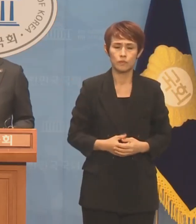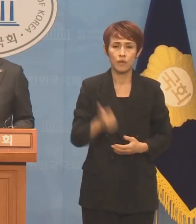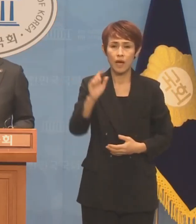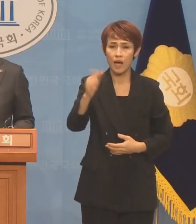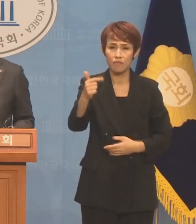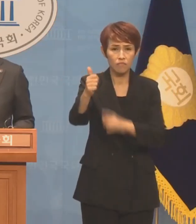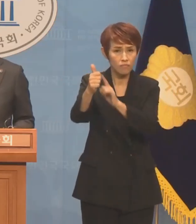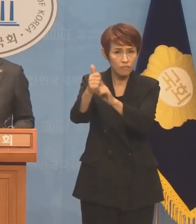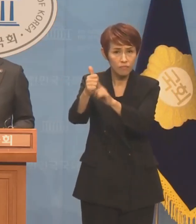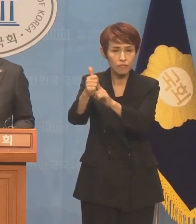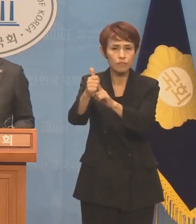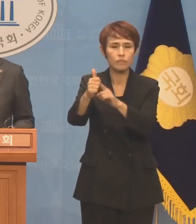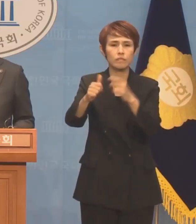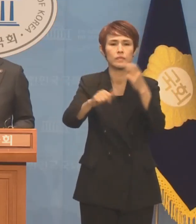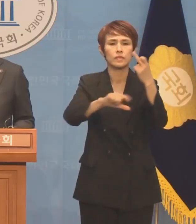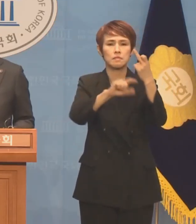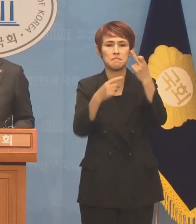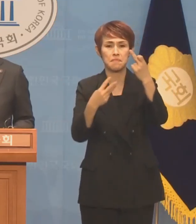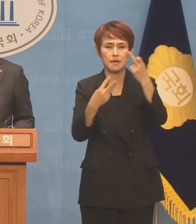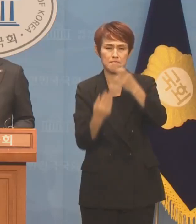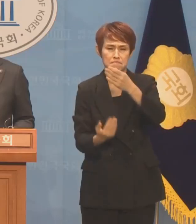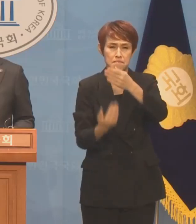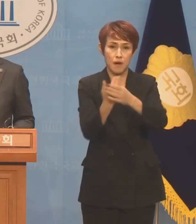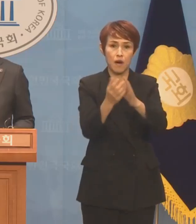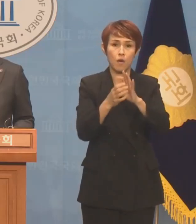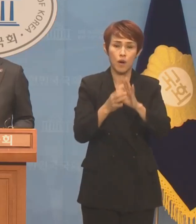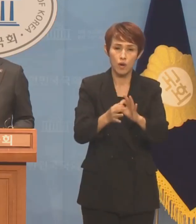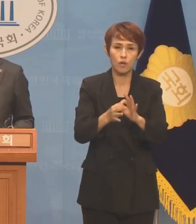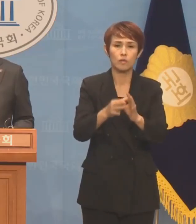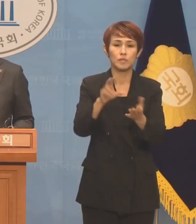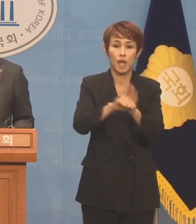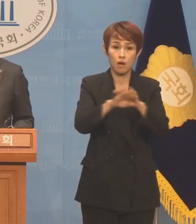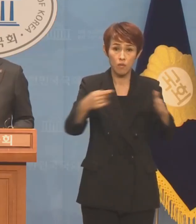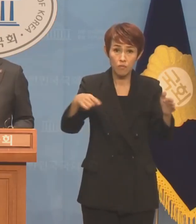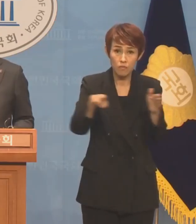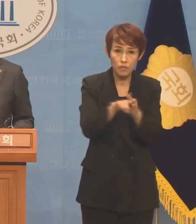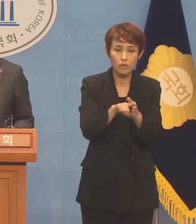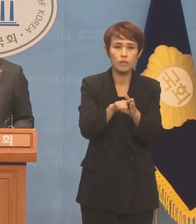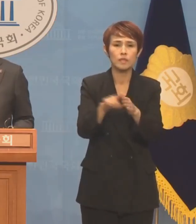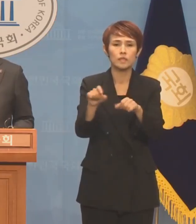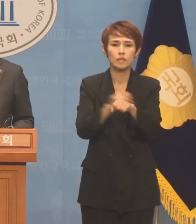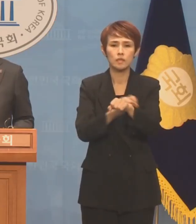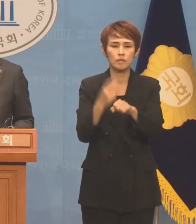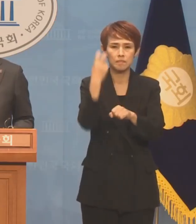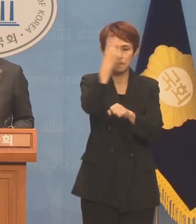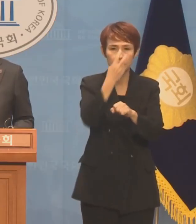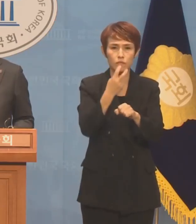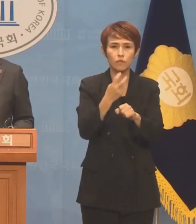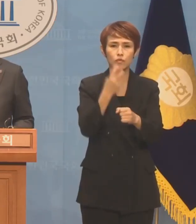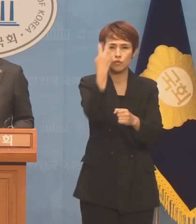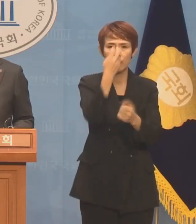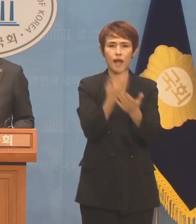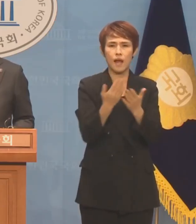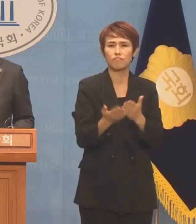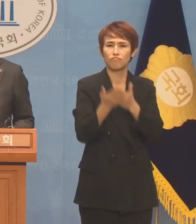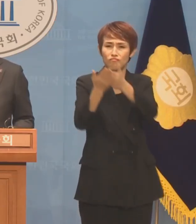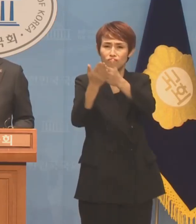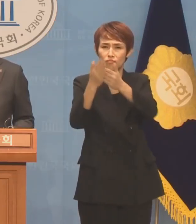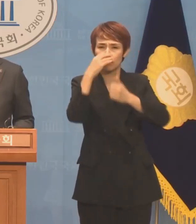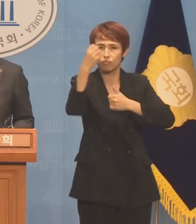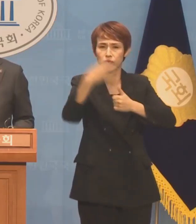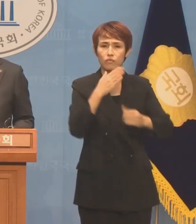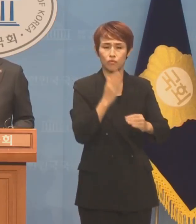한독수 권한대행이 12.3 내란 단죄를 위한 상설특검 수사 요구안을 뭉개고 있습니다.